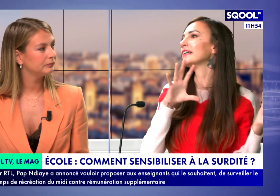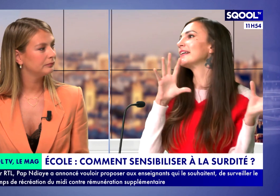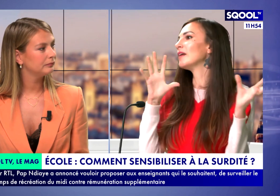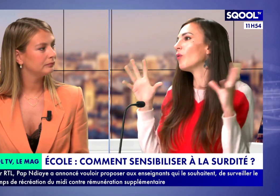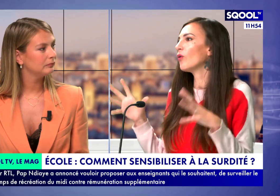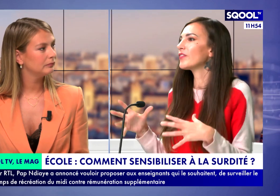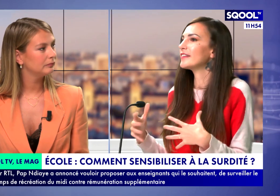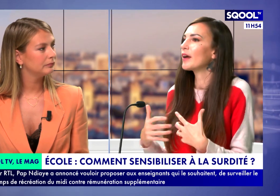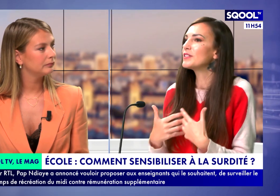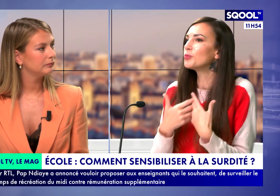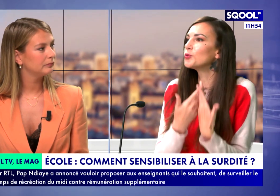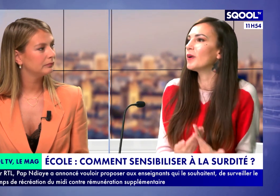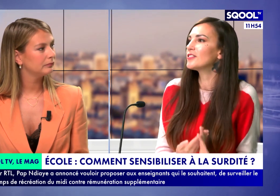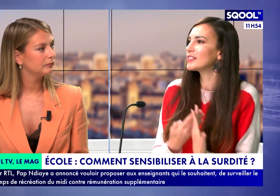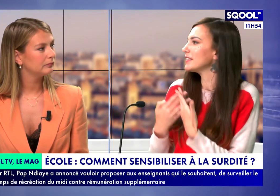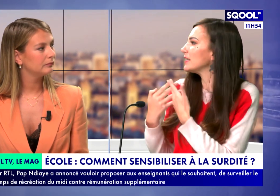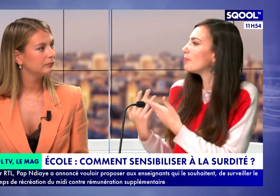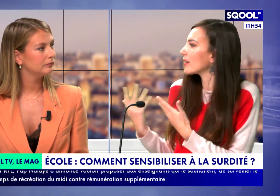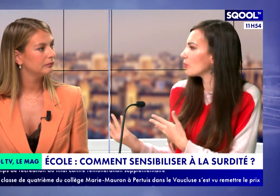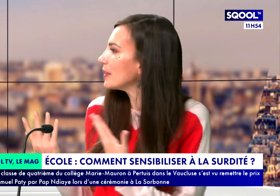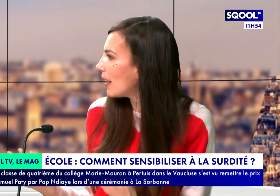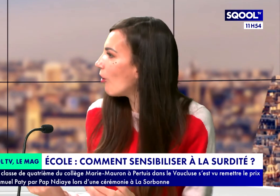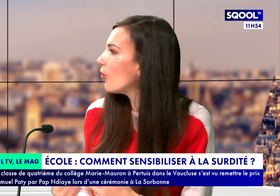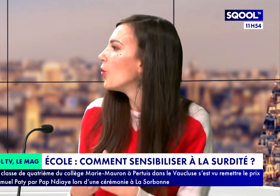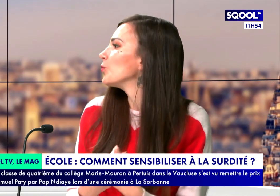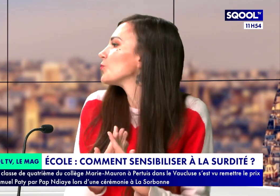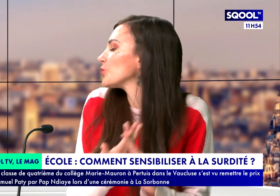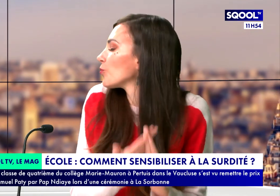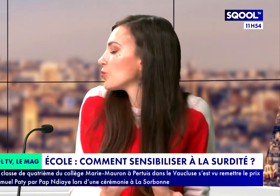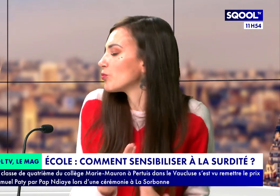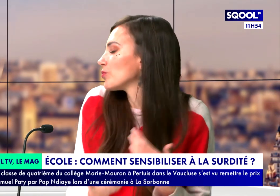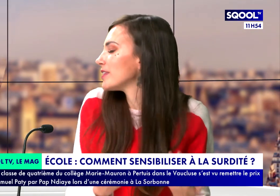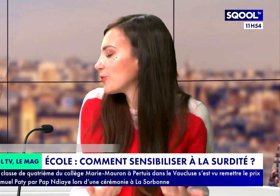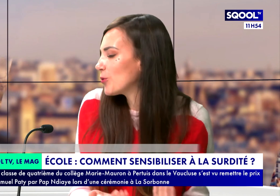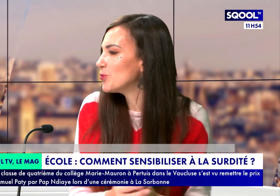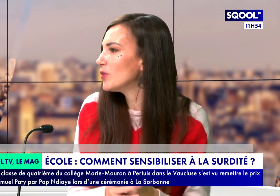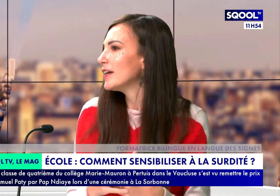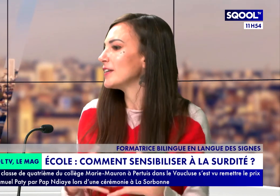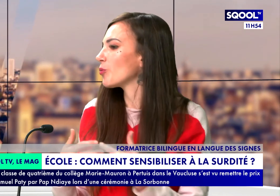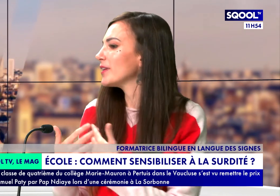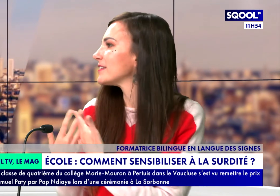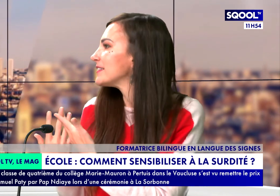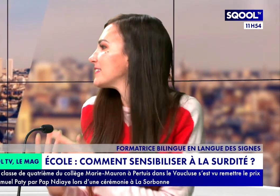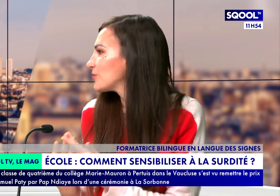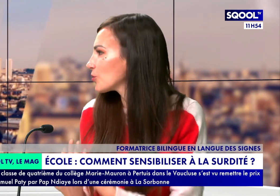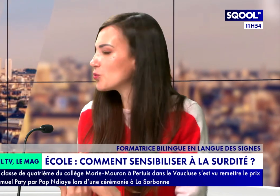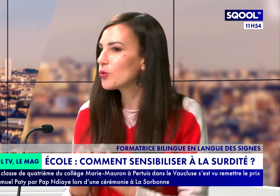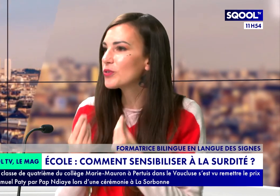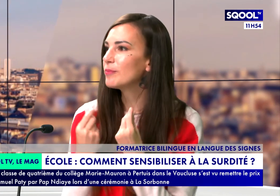Et également, c'était un petit peu dommage que, par exemple, les parents sont des acteurs connus. Ils ne sont pas des acteurs sourds. Donc, il